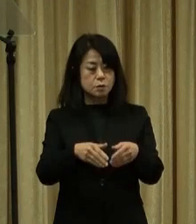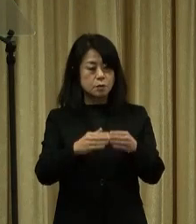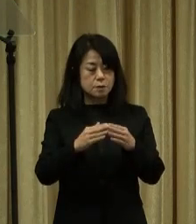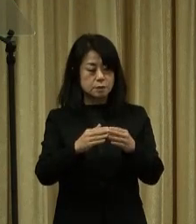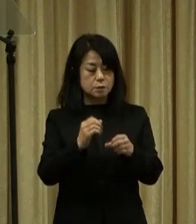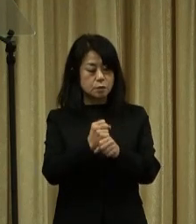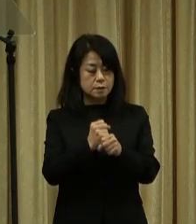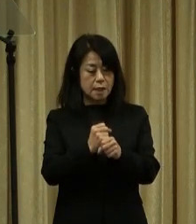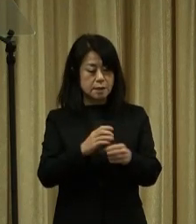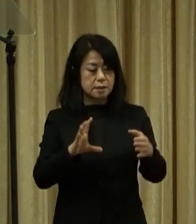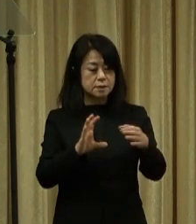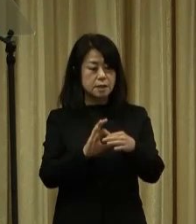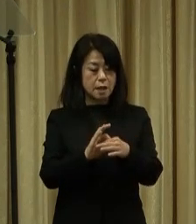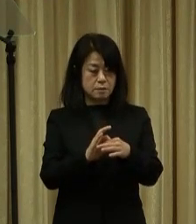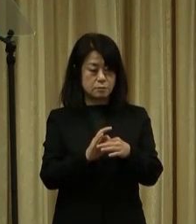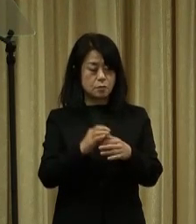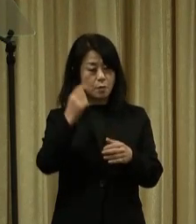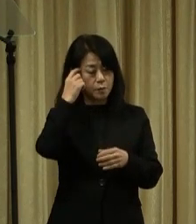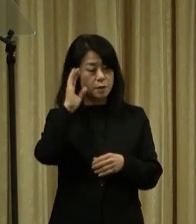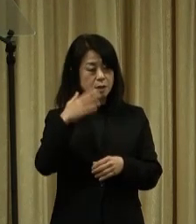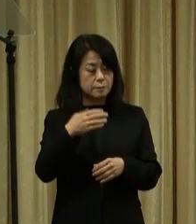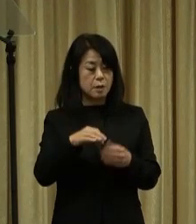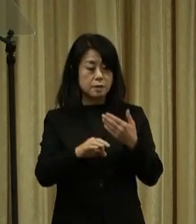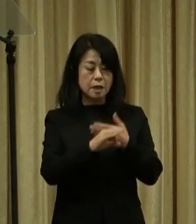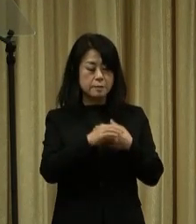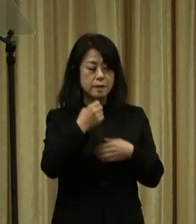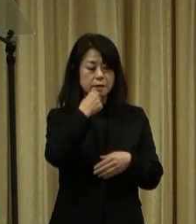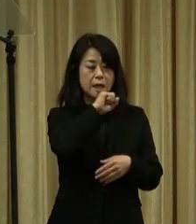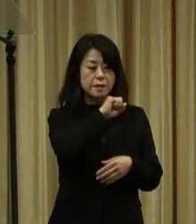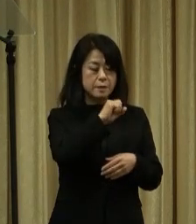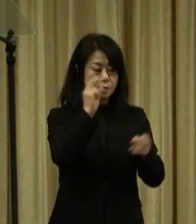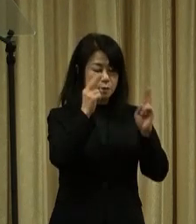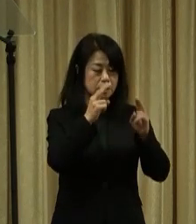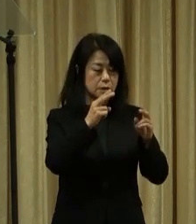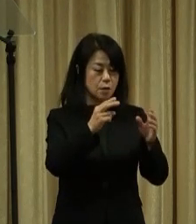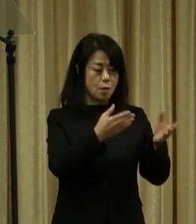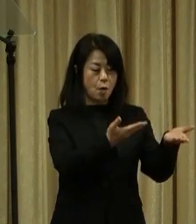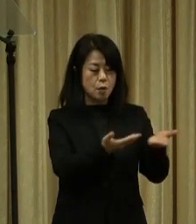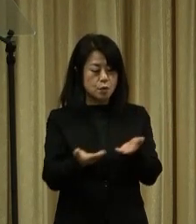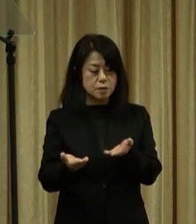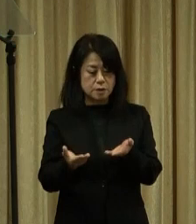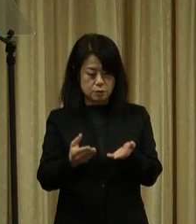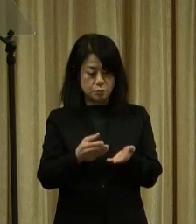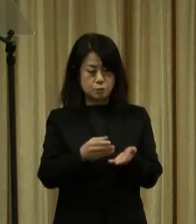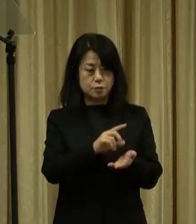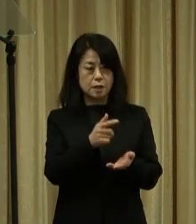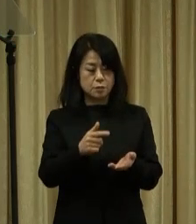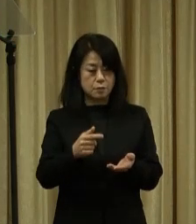ような例えばこう台湾の企業をこう誘致するとかですね、そういったところまで実はこう視野に入れているんでしょう